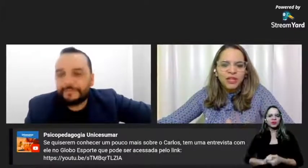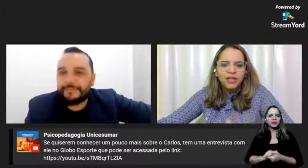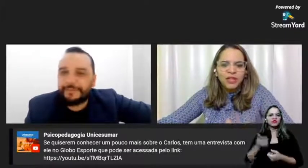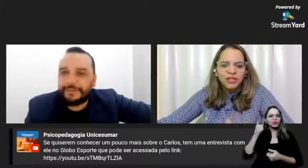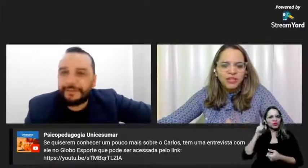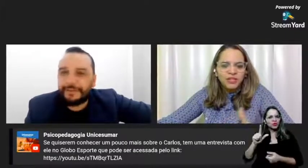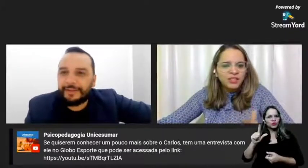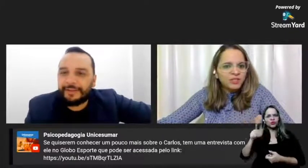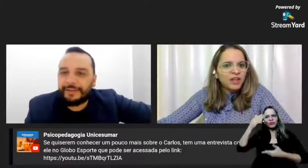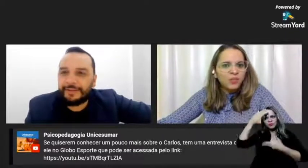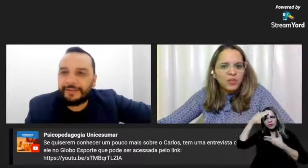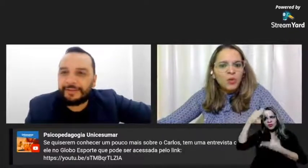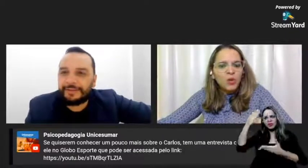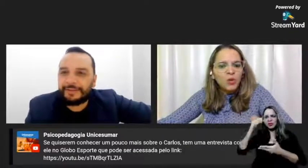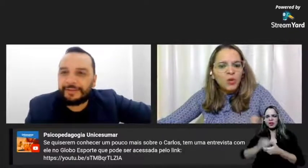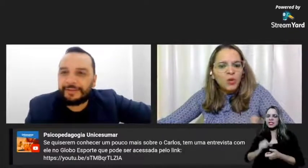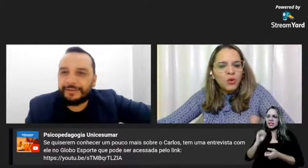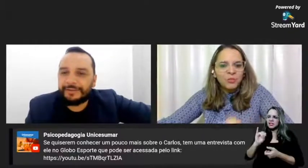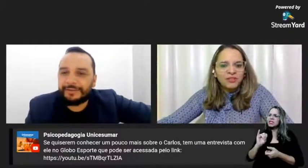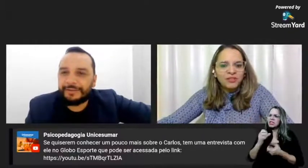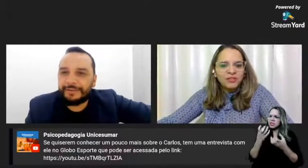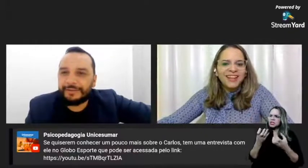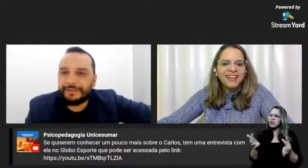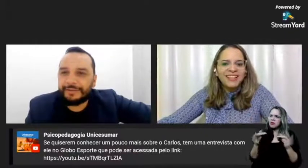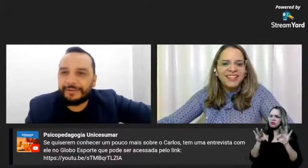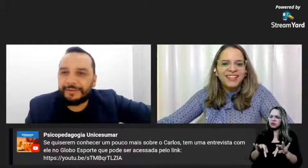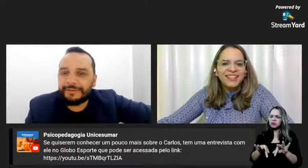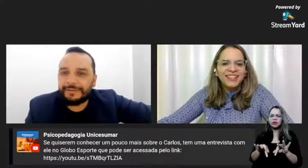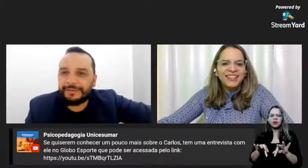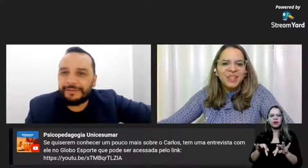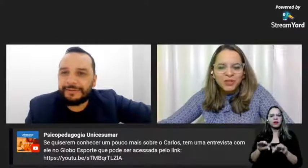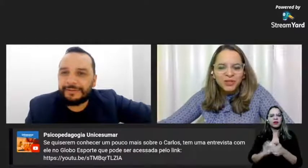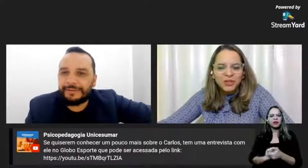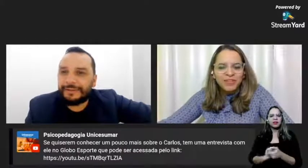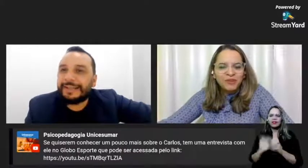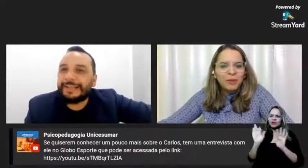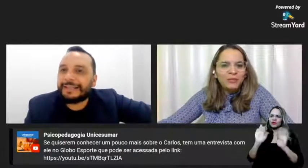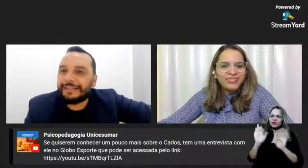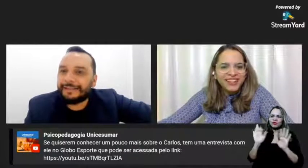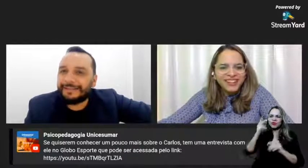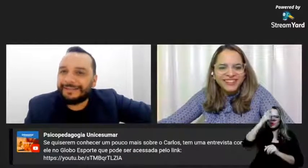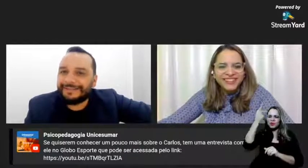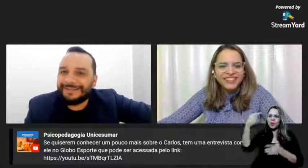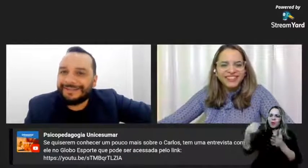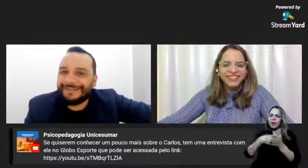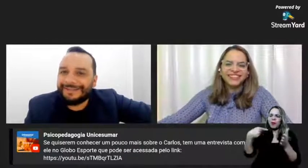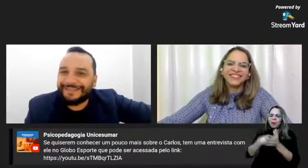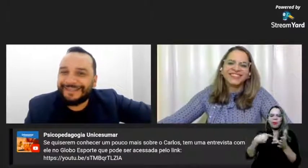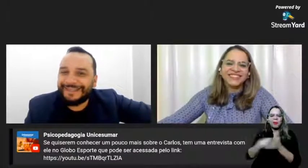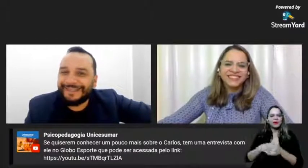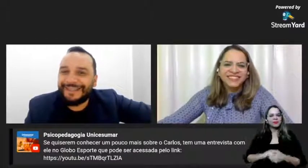agradeço, Hélio. E se você quiser falar mais alguma coisa, só para avisar e dar um tchau para o pessoal aí que ficou perguntando.